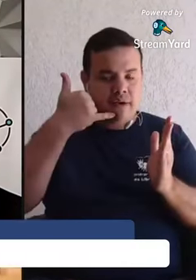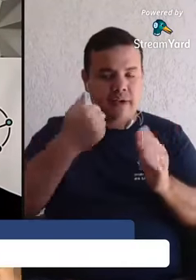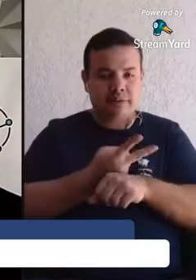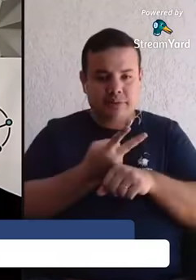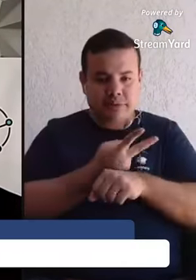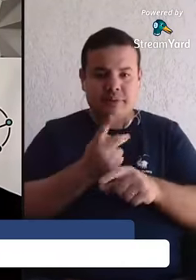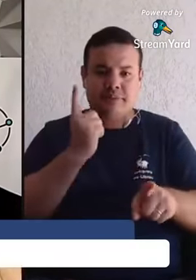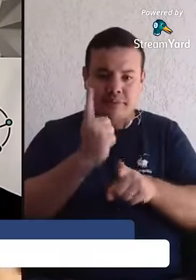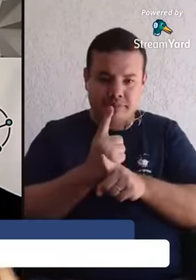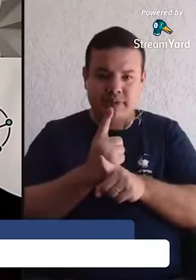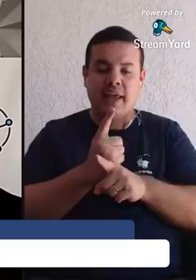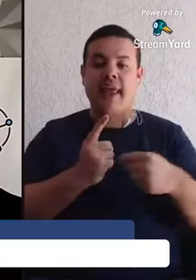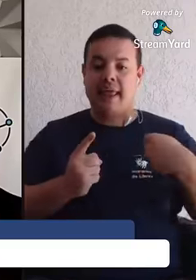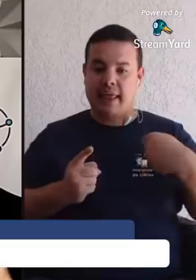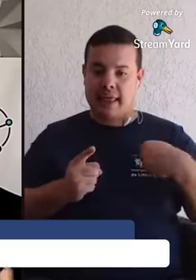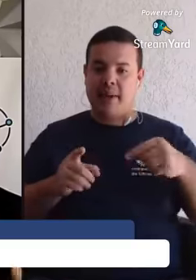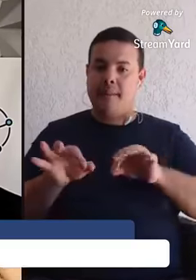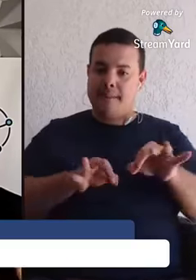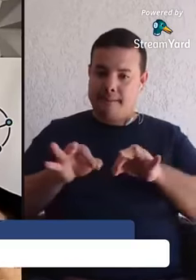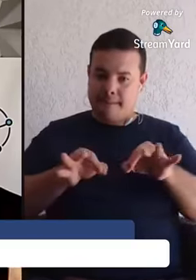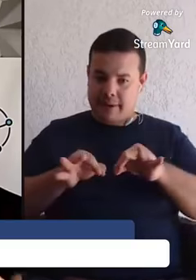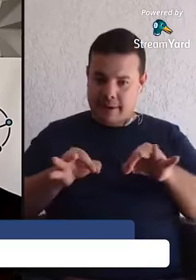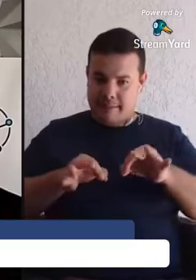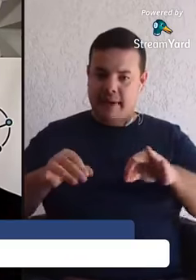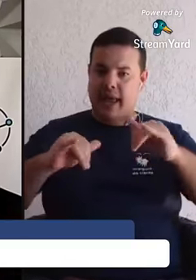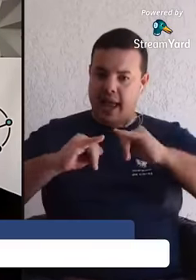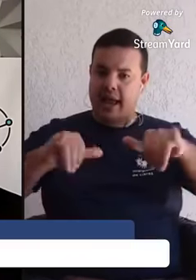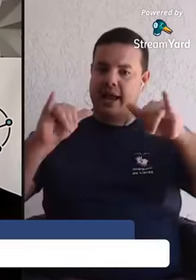a campanha, como agência de publicidade, toda a